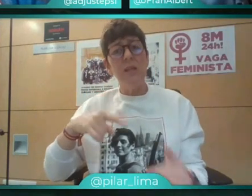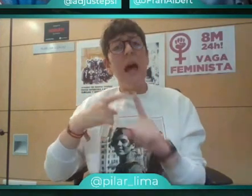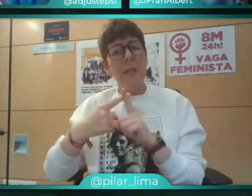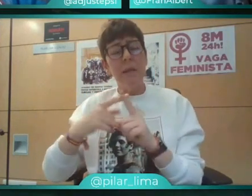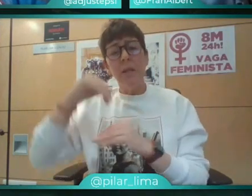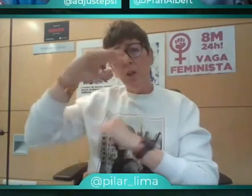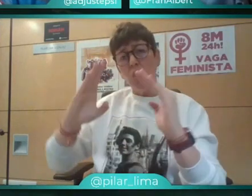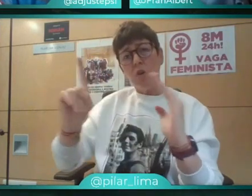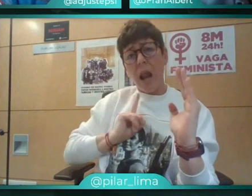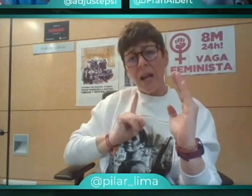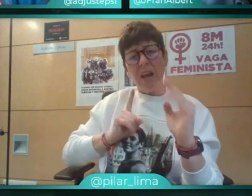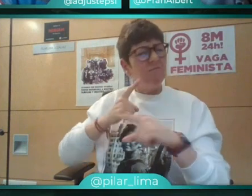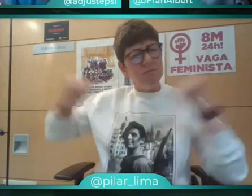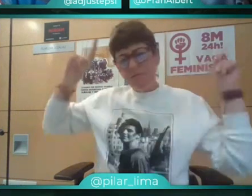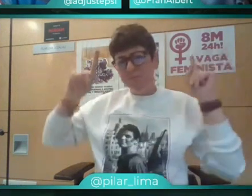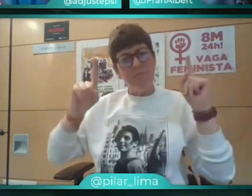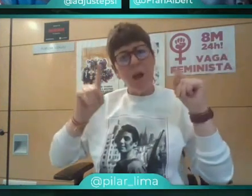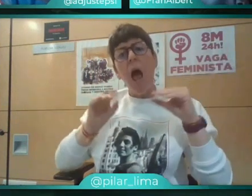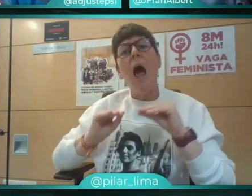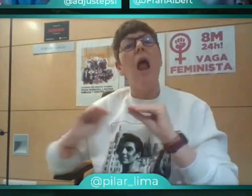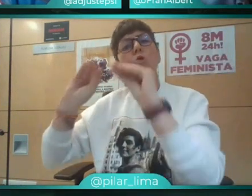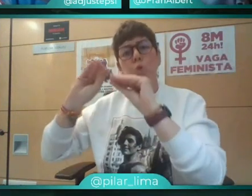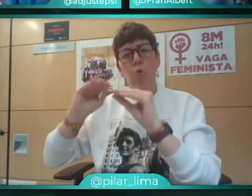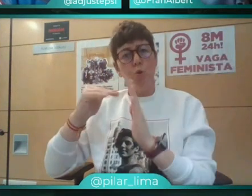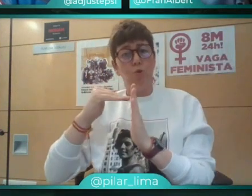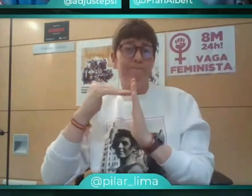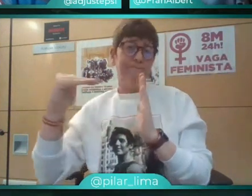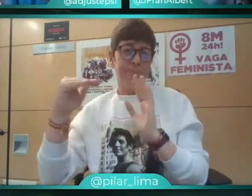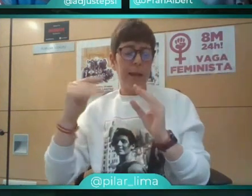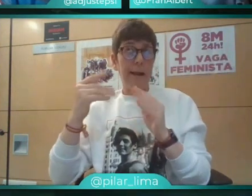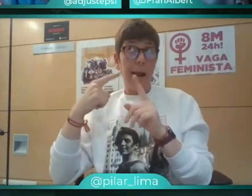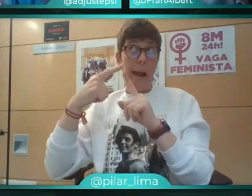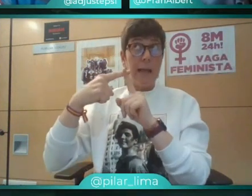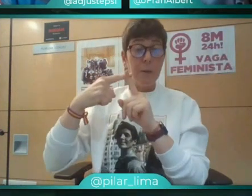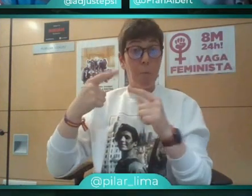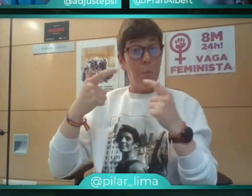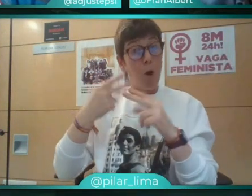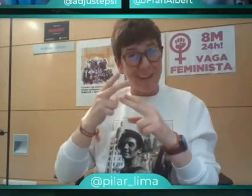intrusos como intrusas porque molestamos y además nos tratan de forma diferente